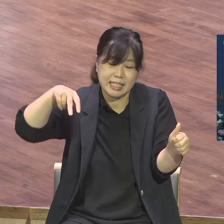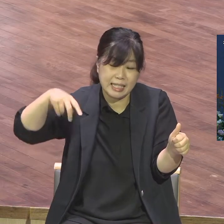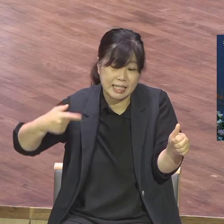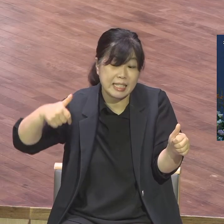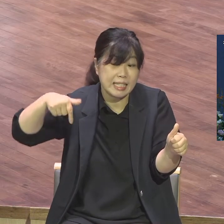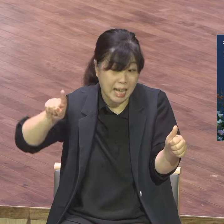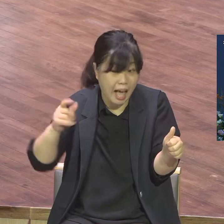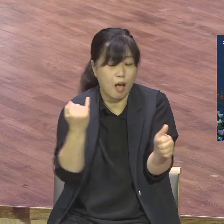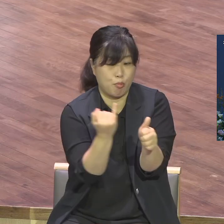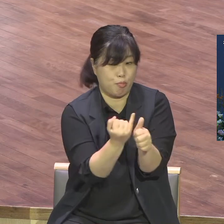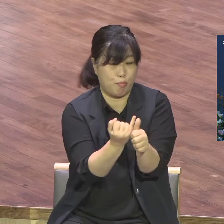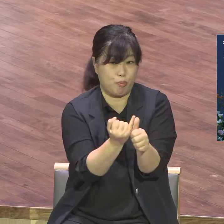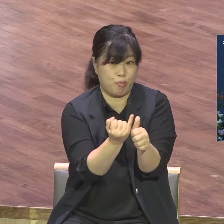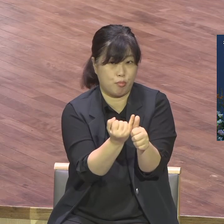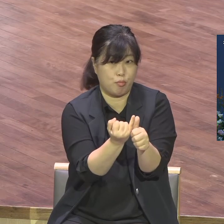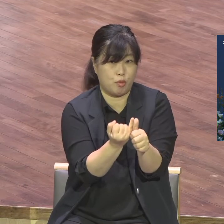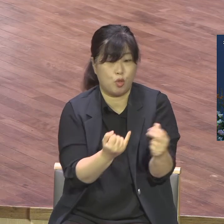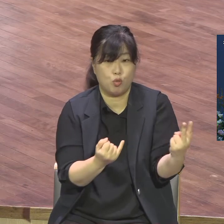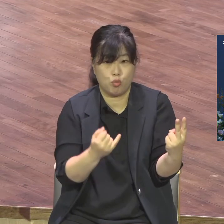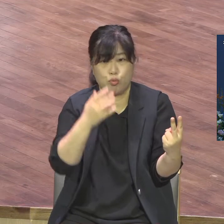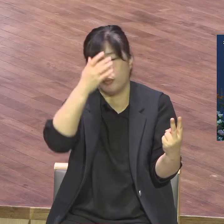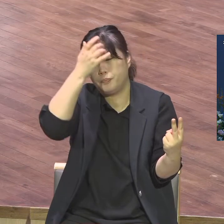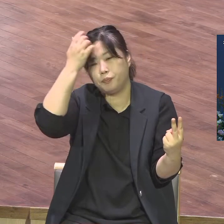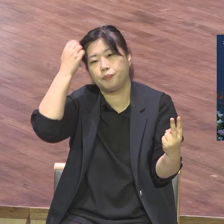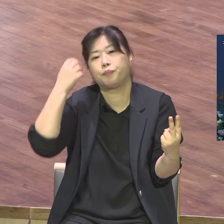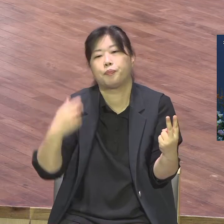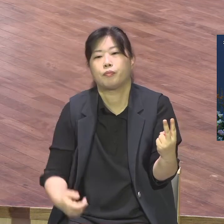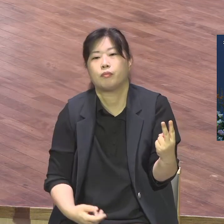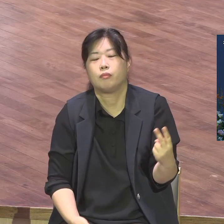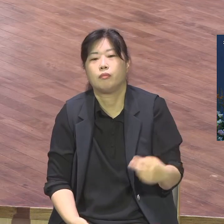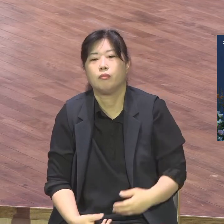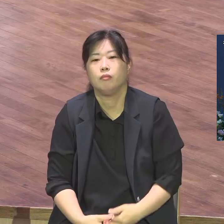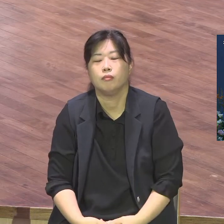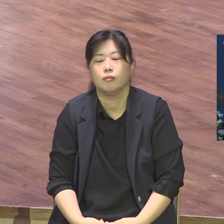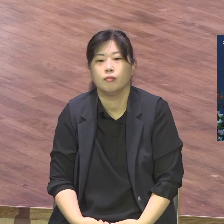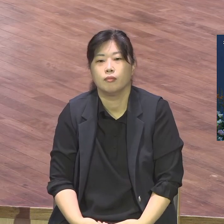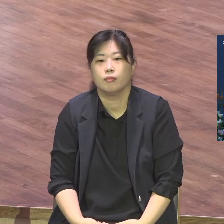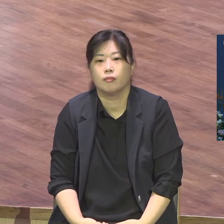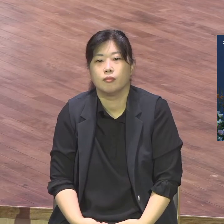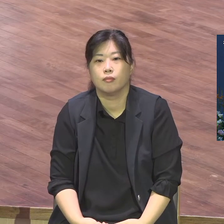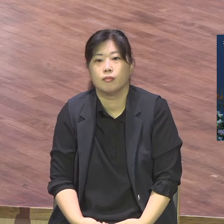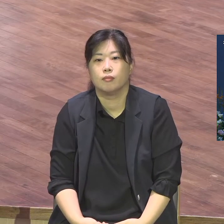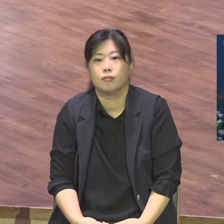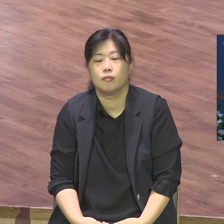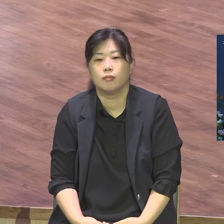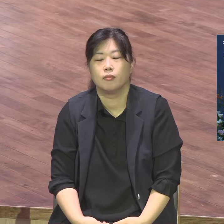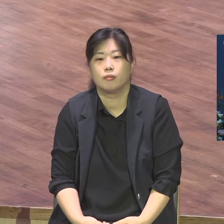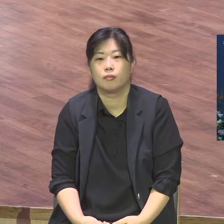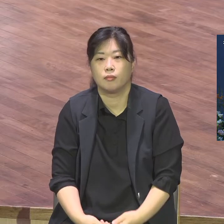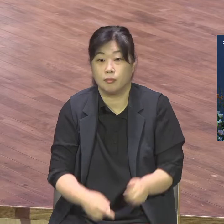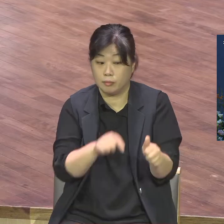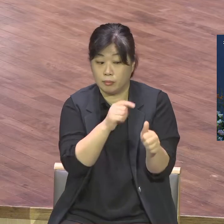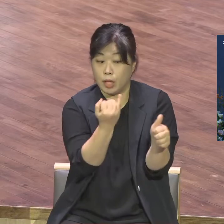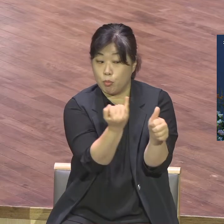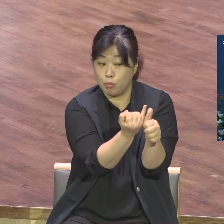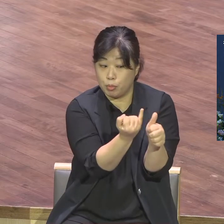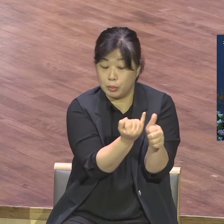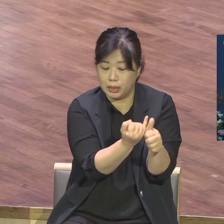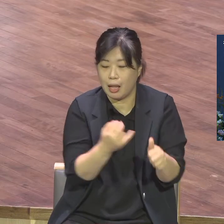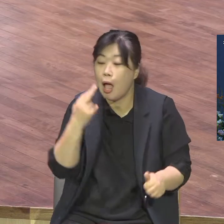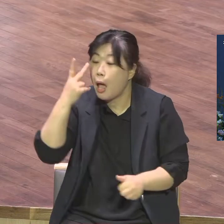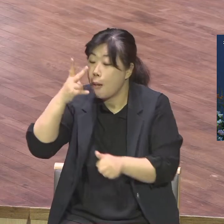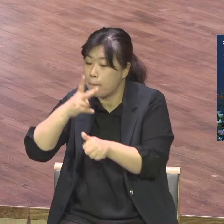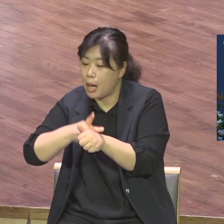바울은 이 부부를 만나가지고 복음을 전했습니다. 그러니까 복음을 바울 통해 깨닫고 아